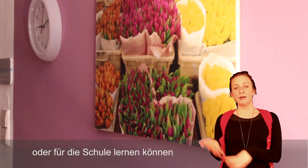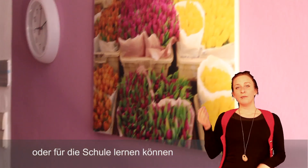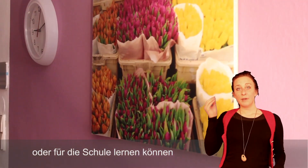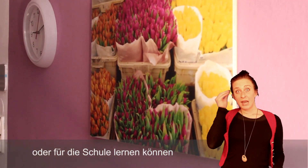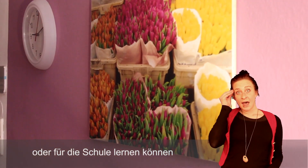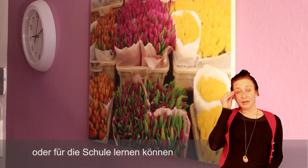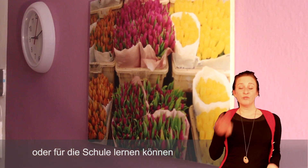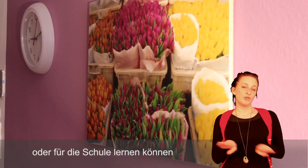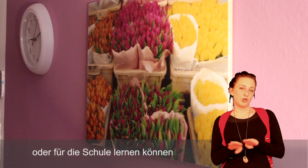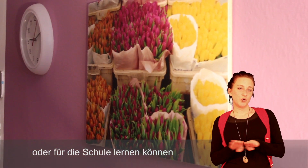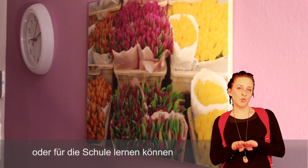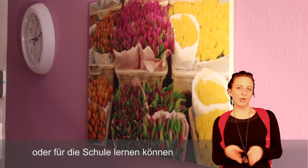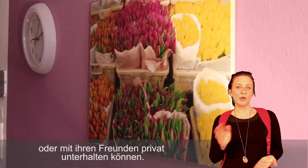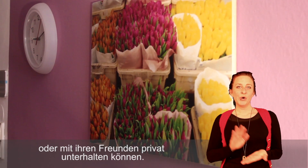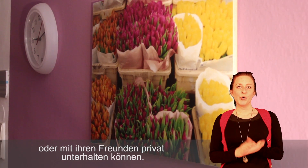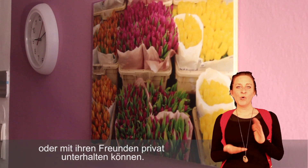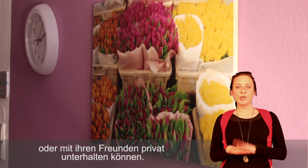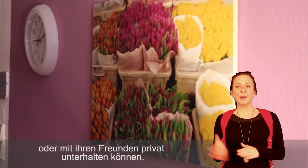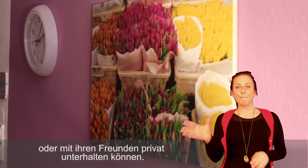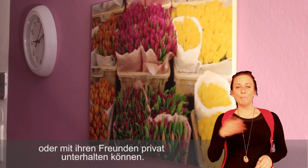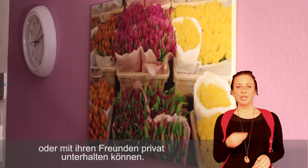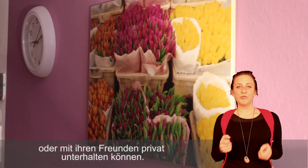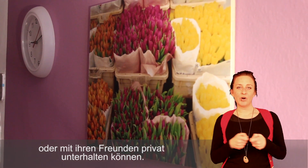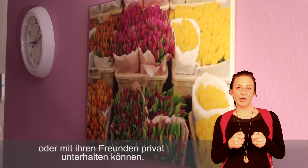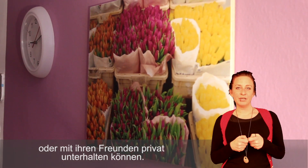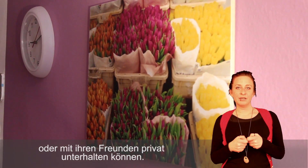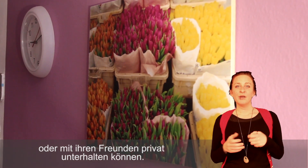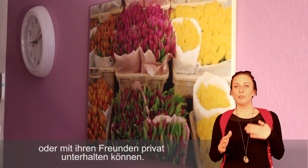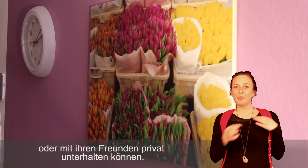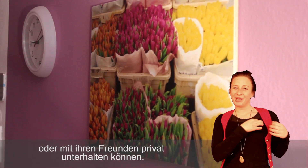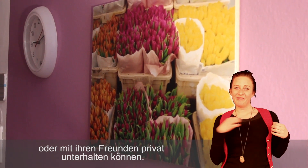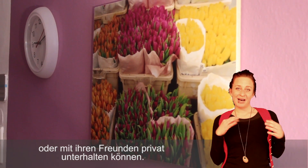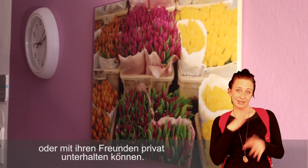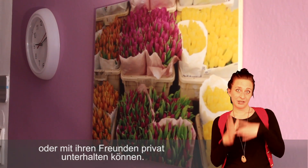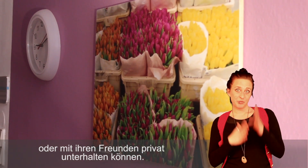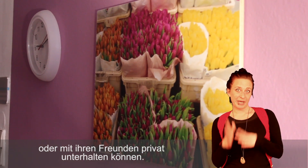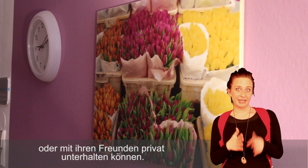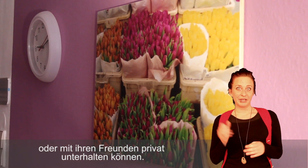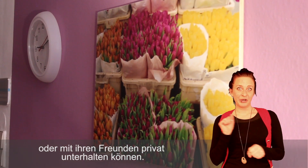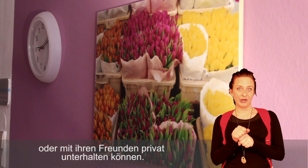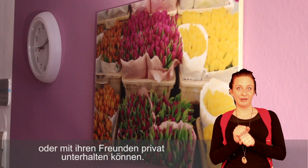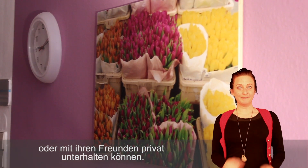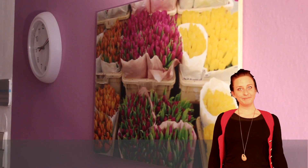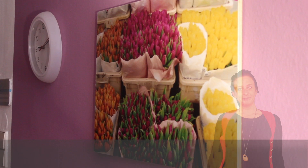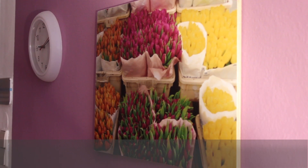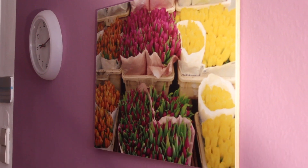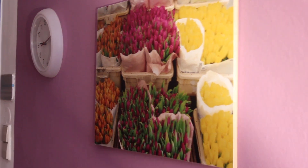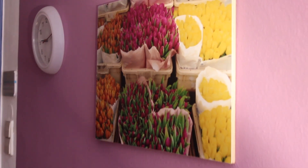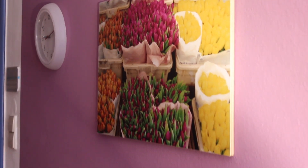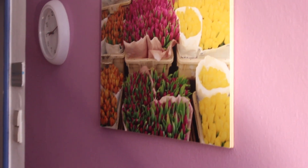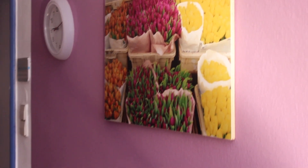oder lernen für die Schule oder mit Freunden privat sprechen können.